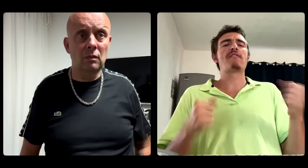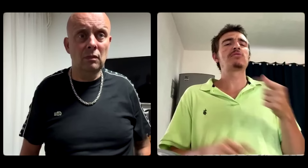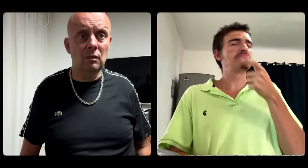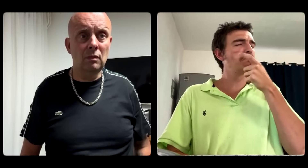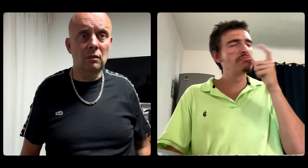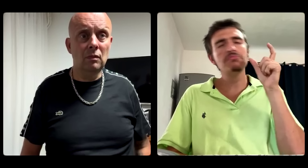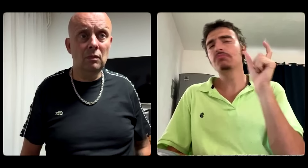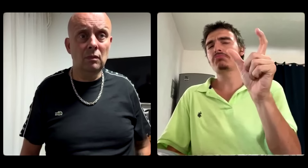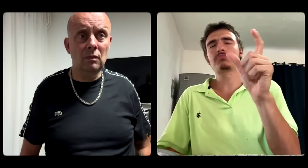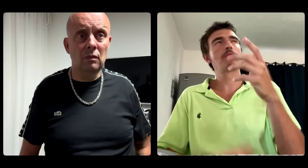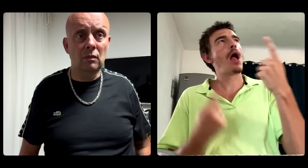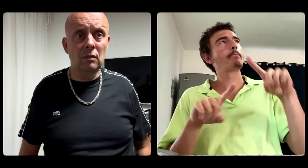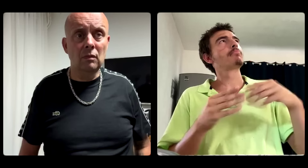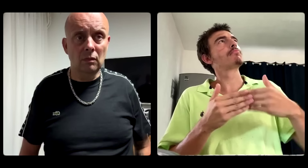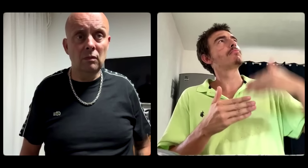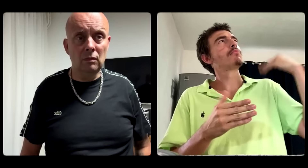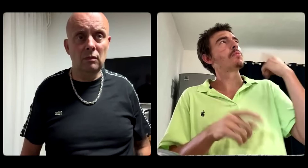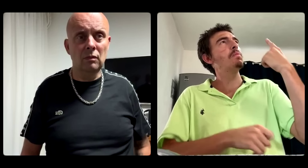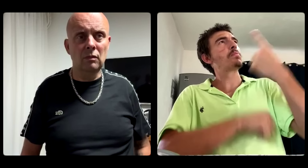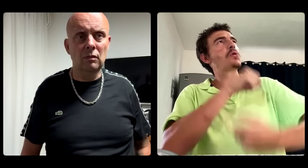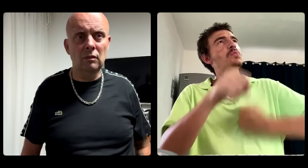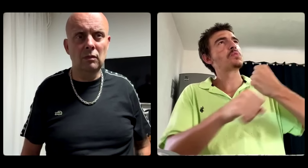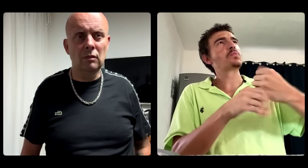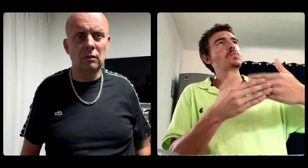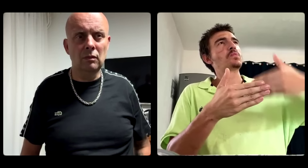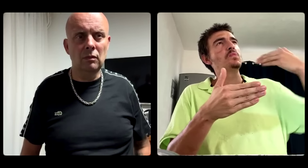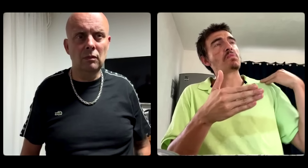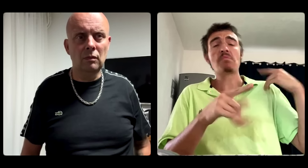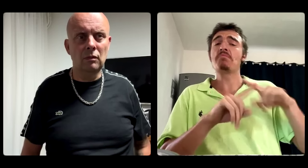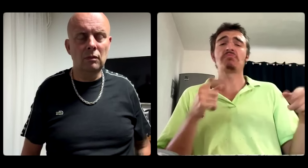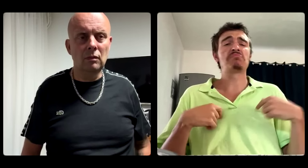Eens in de zoveel tijd, laten we het daar vragen.